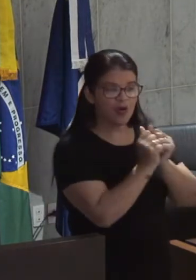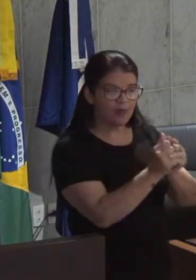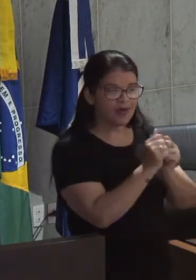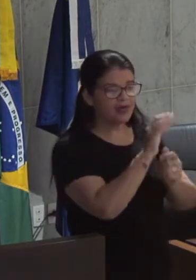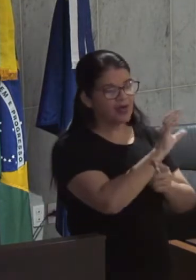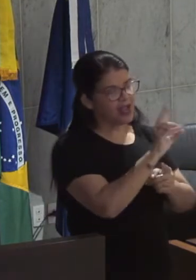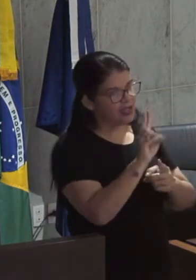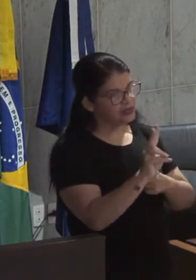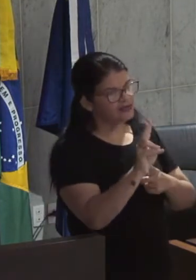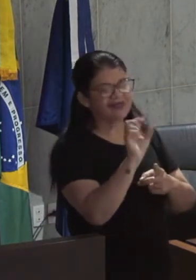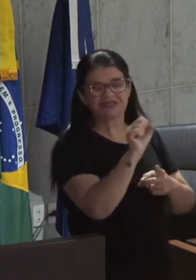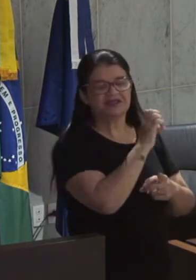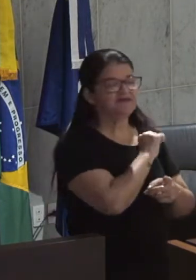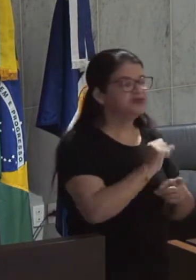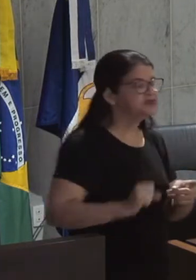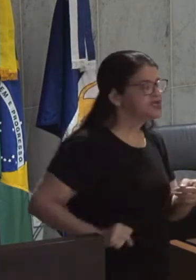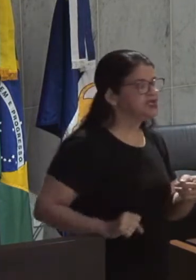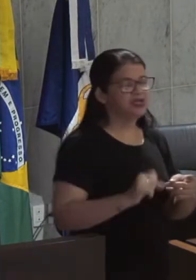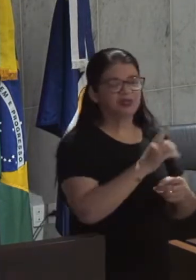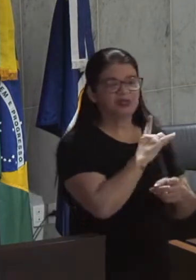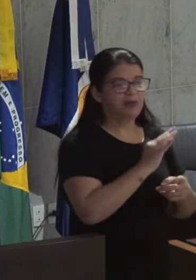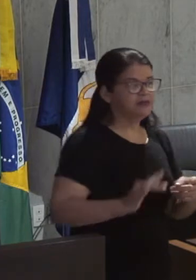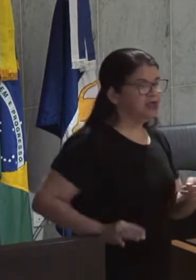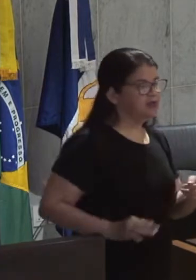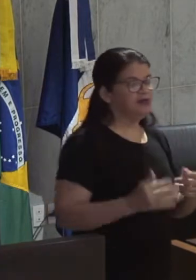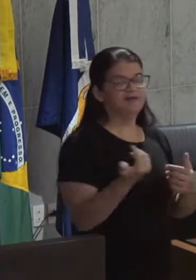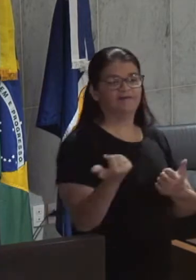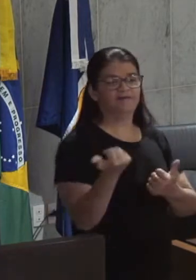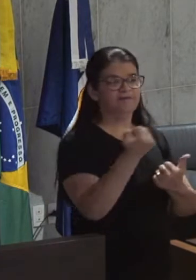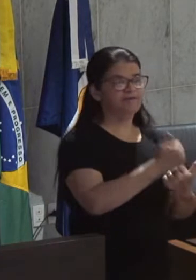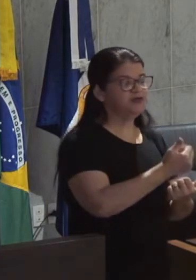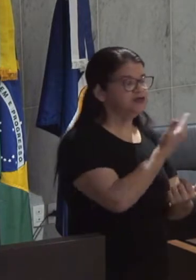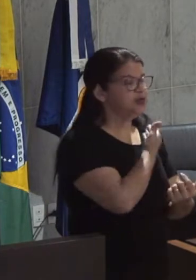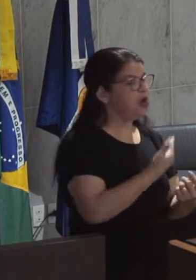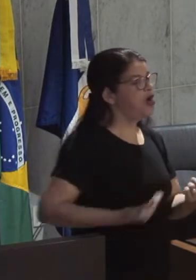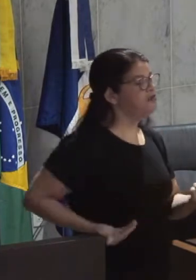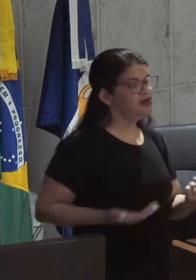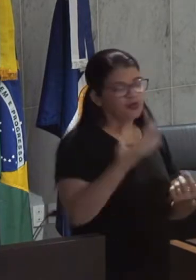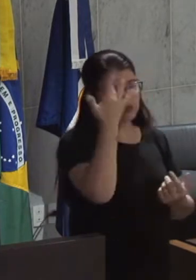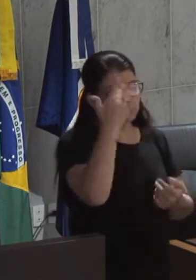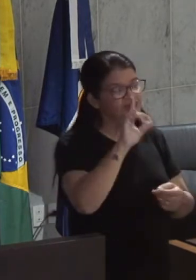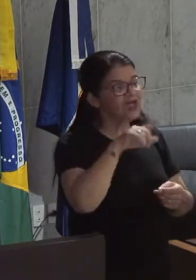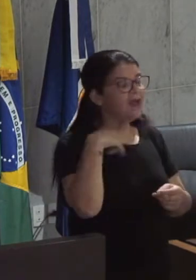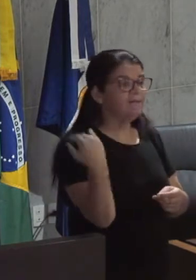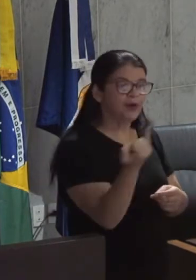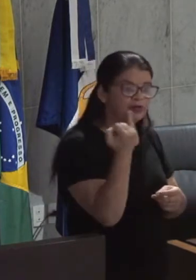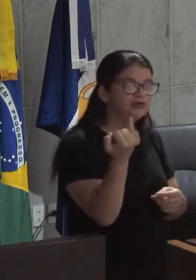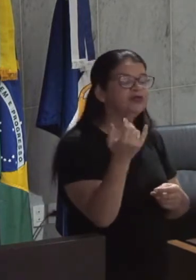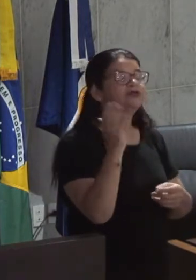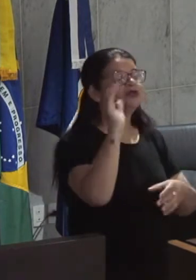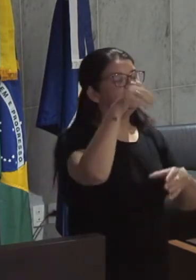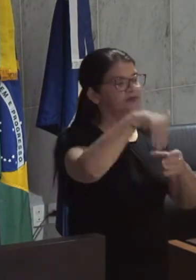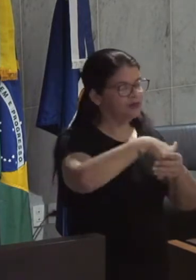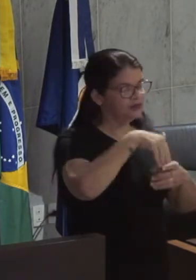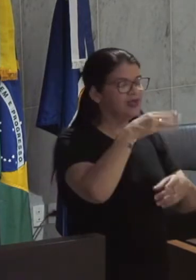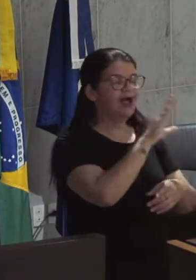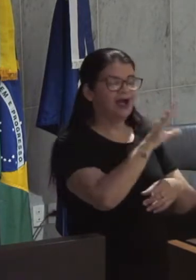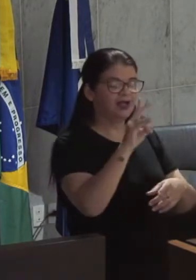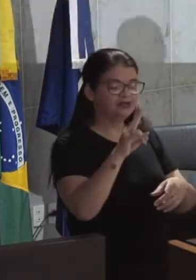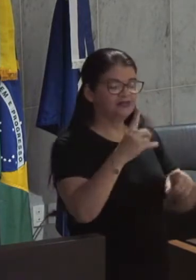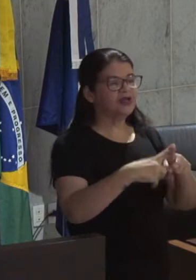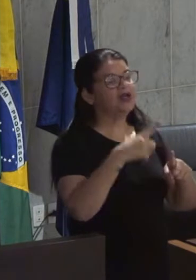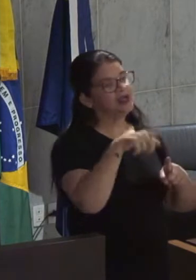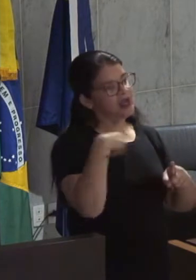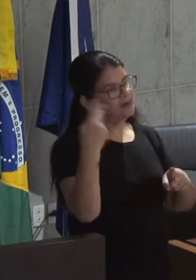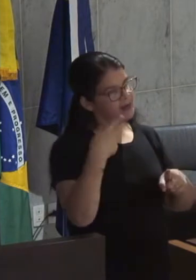Vera, se for senador, se for deputado federal, se for vice-governador, não sei. Mas é importante eleger o companheiro Carlos Vera, porque é um grande parlamentar